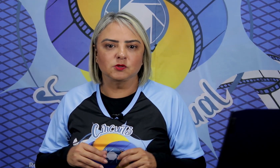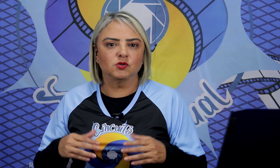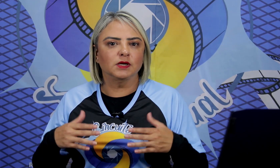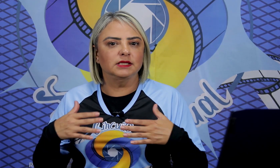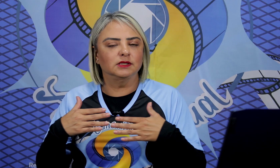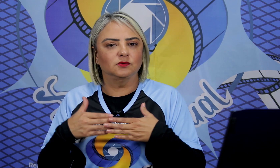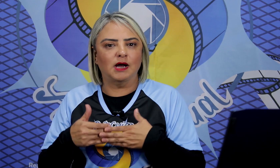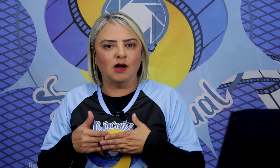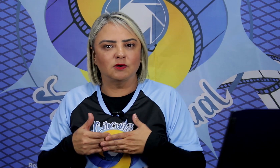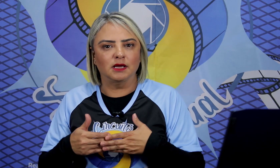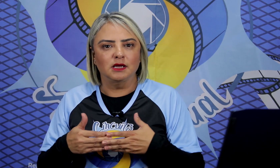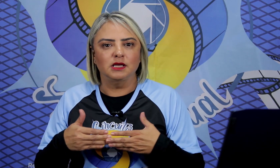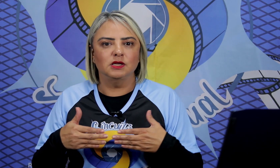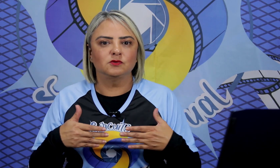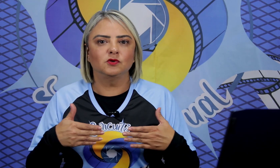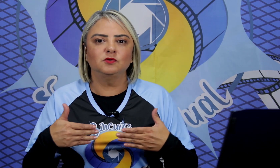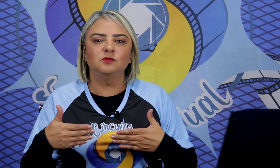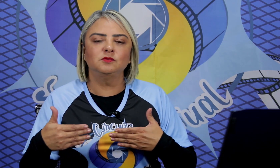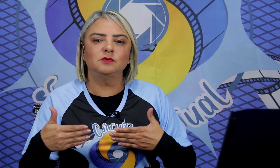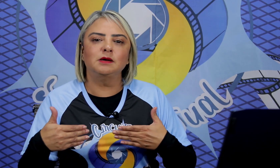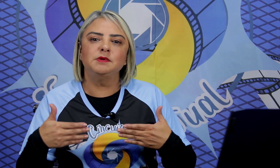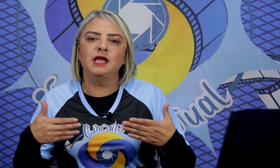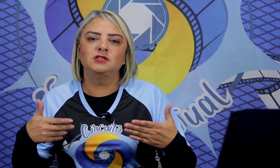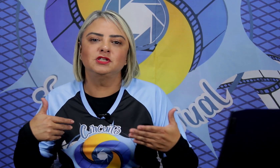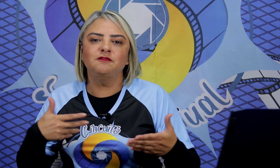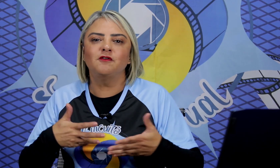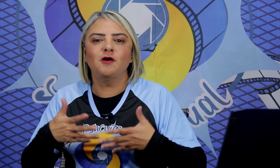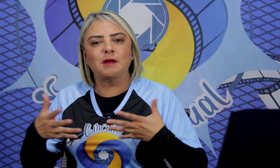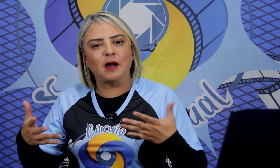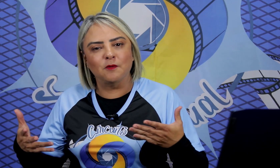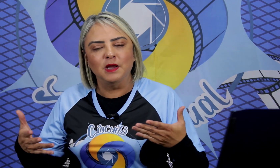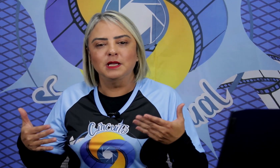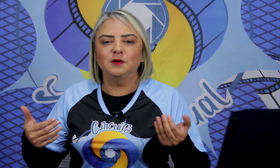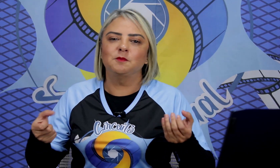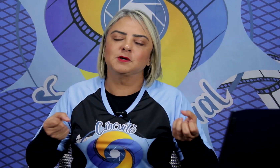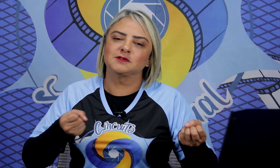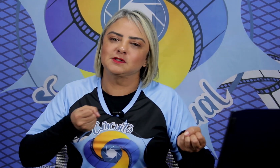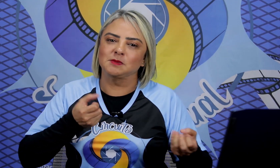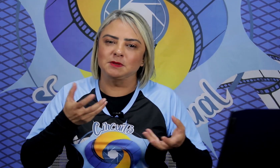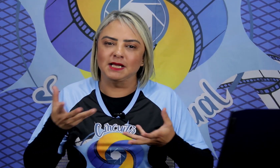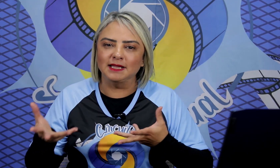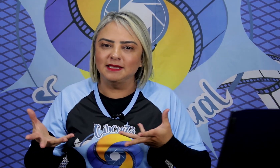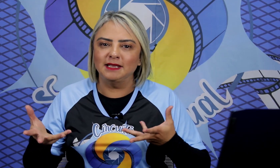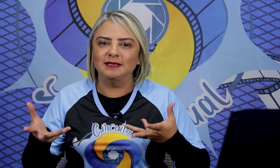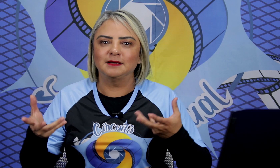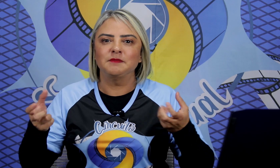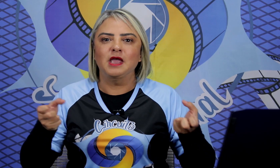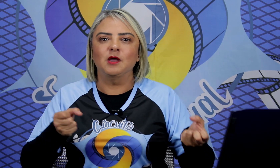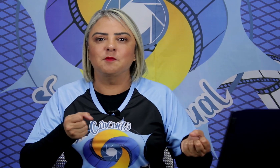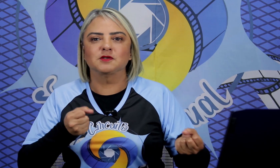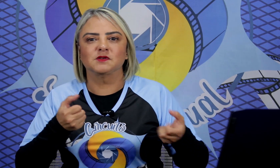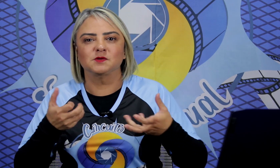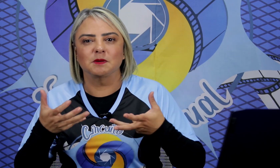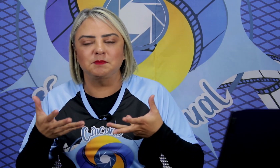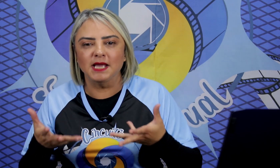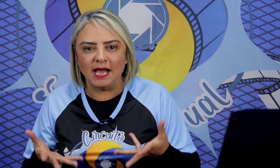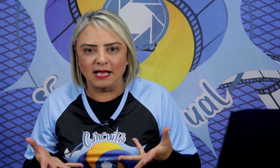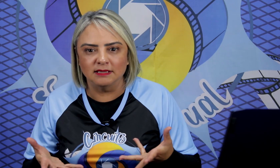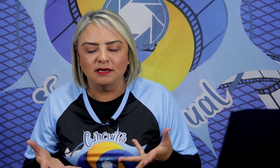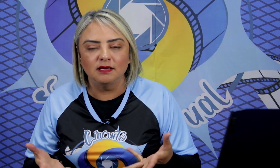estou aqui dando aula e eu estou num ambiente informal. Então, eu posso fazer uma brincadeira, eu posso fazer uma piada,